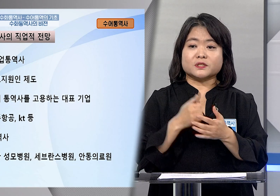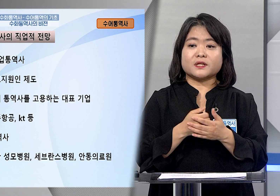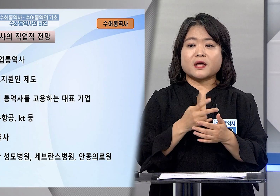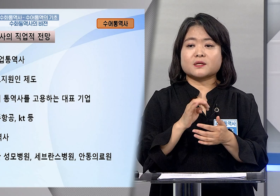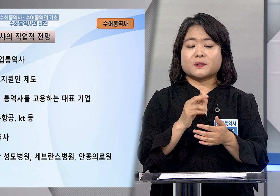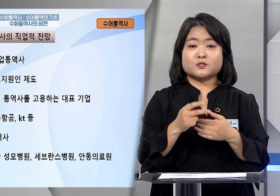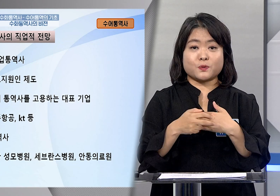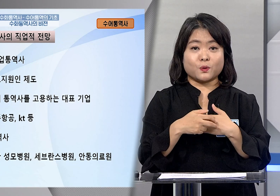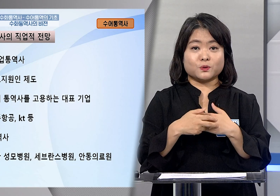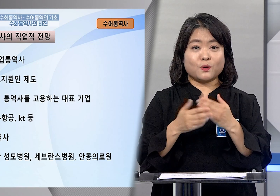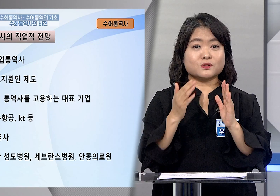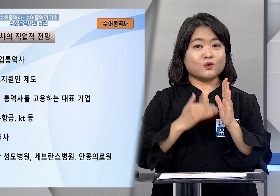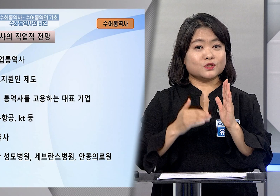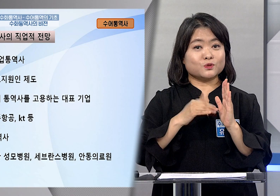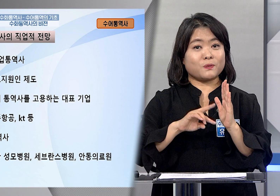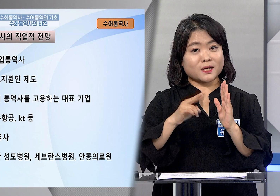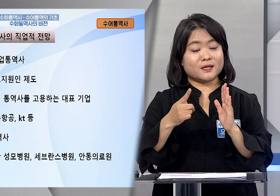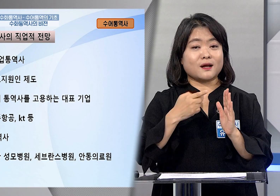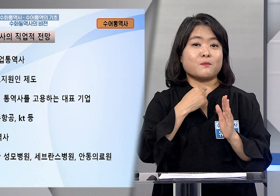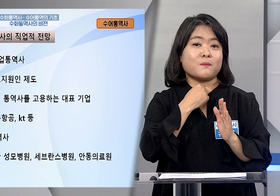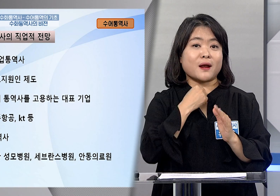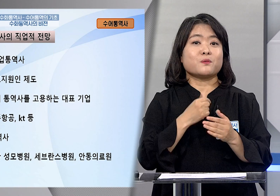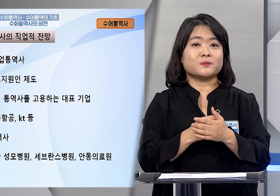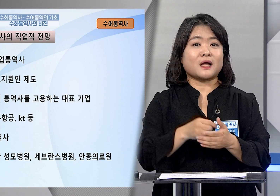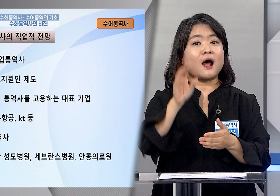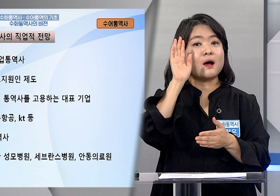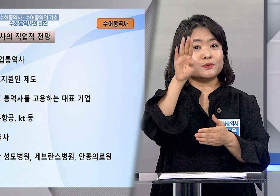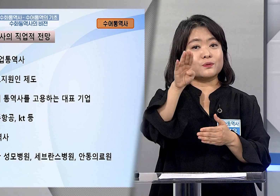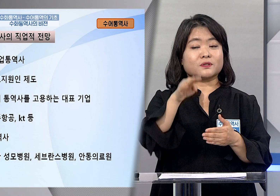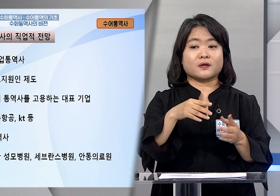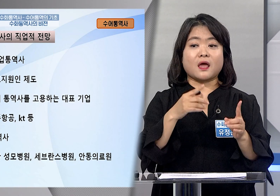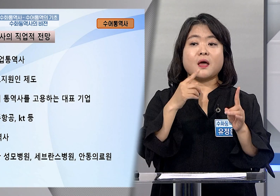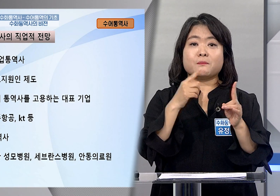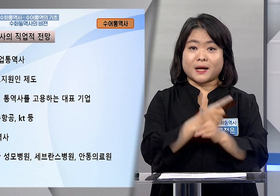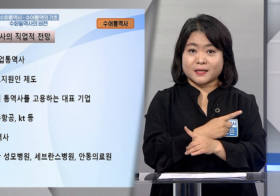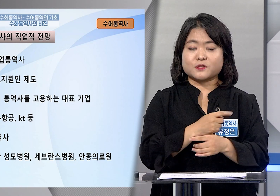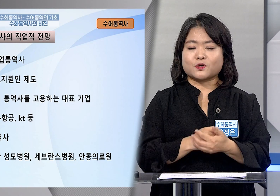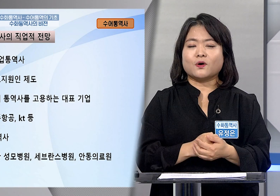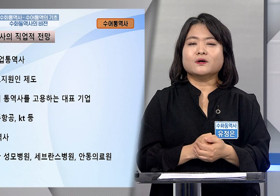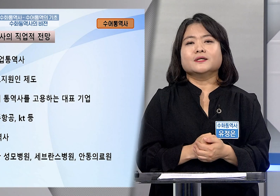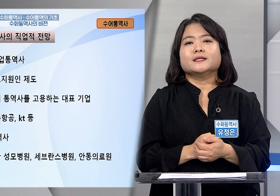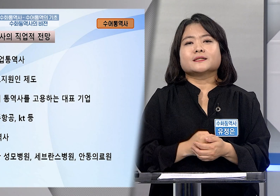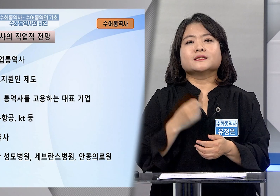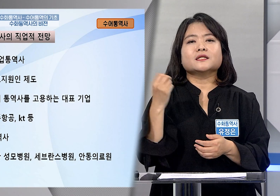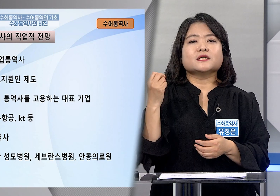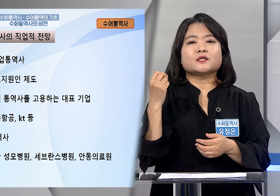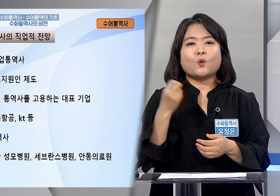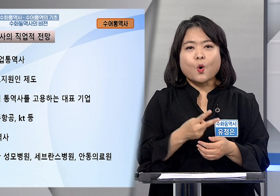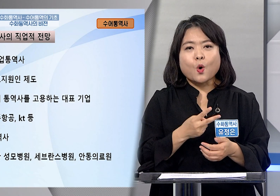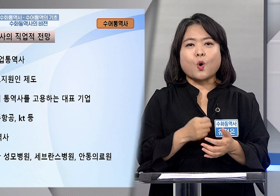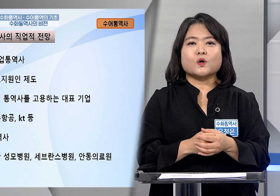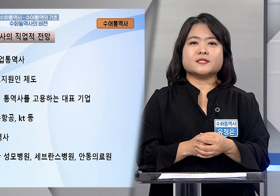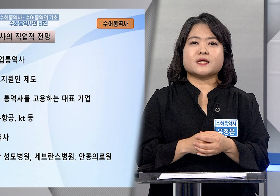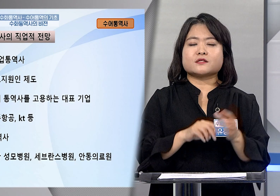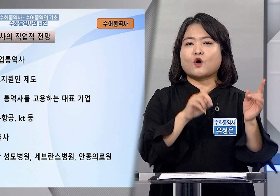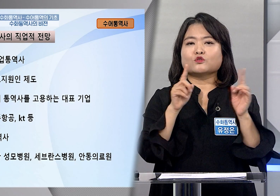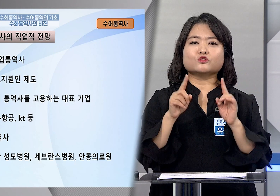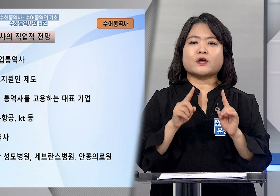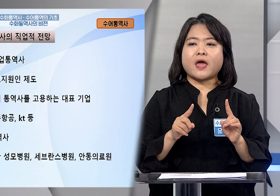있는데, 세브란스 병원도 정직으로 바뀌기를 한번 바라봅니다. 앞으로는 그렇게 바뀌겠죠. 그리고 이제